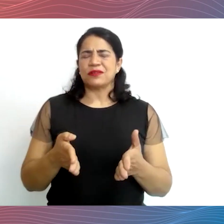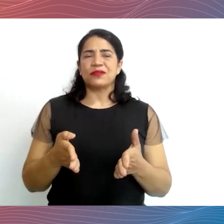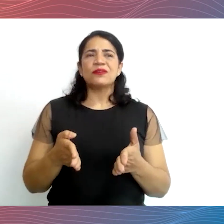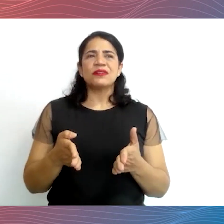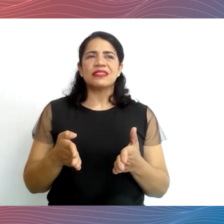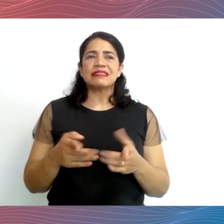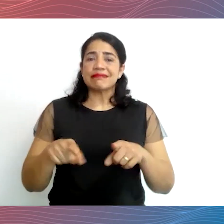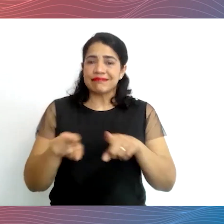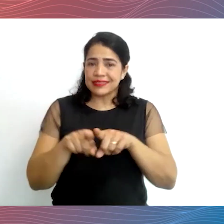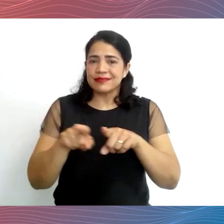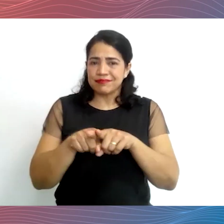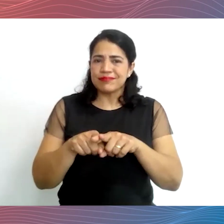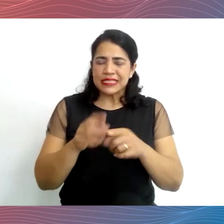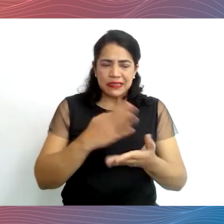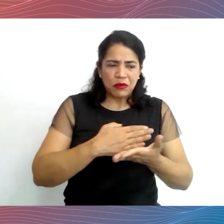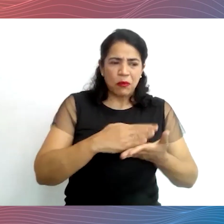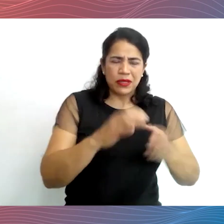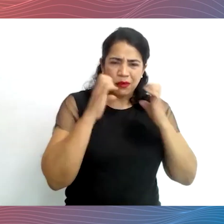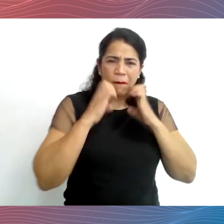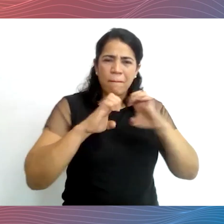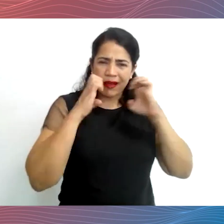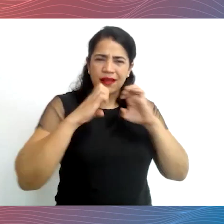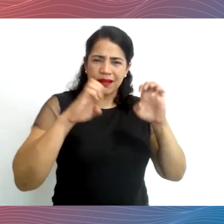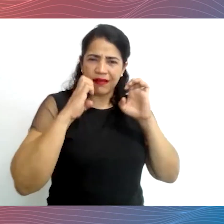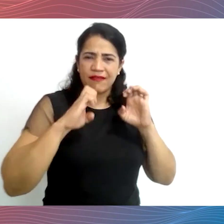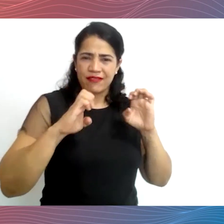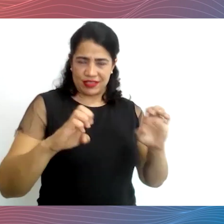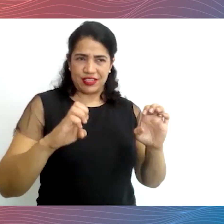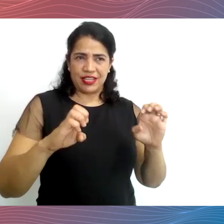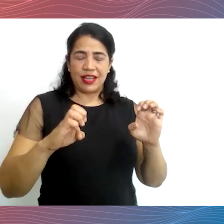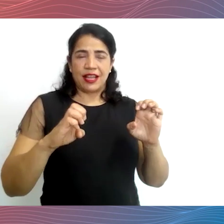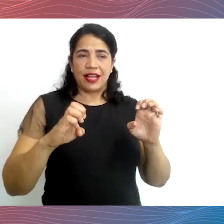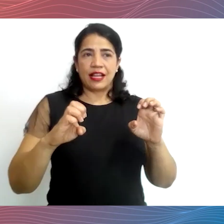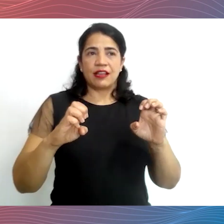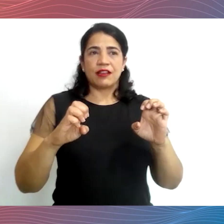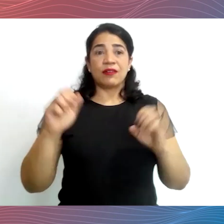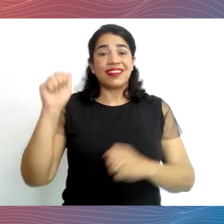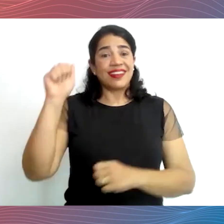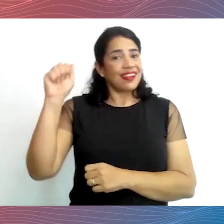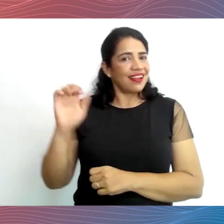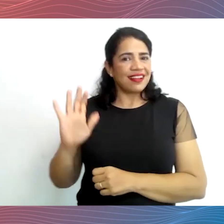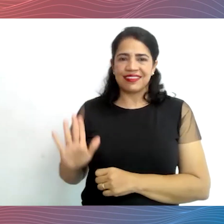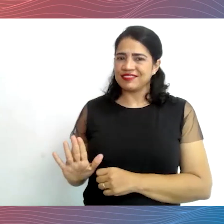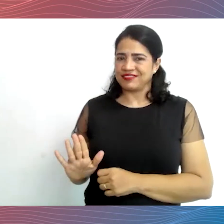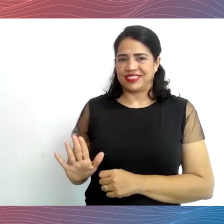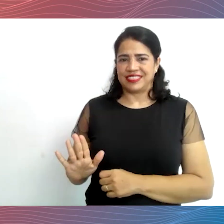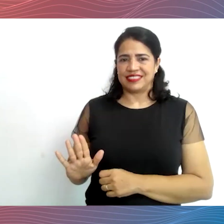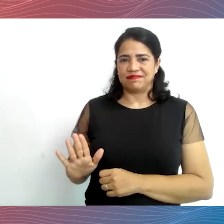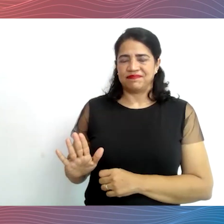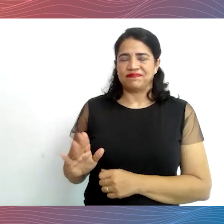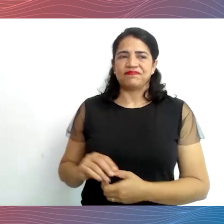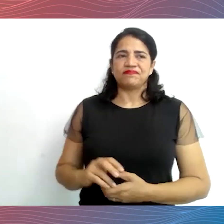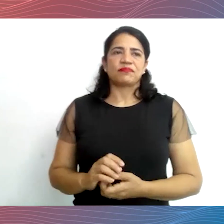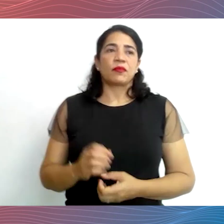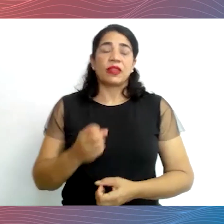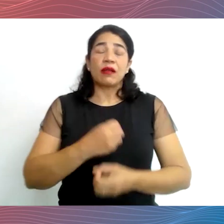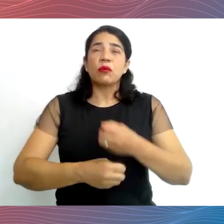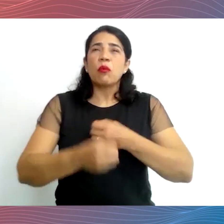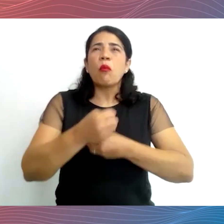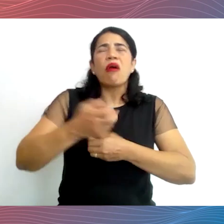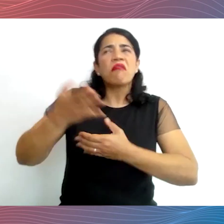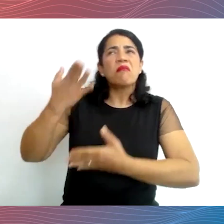Embora nós tenhamos entrado já no ano 2000 no continente africano, só que de 2000 até hoje a situação